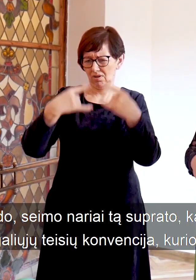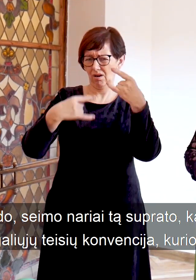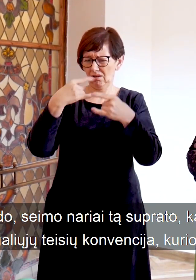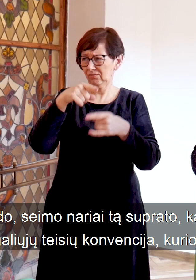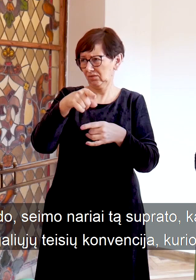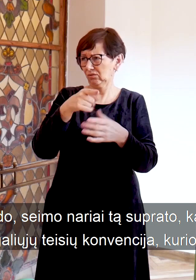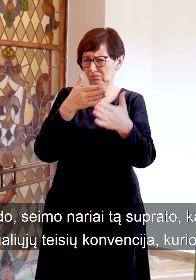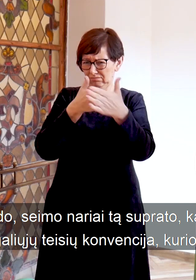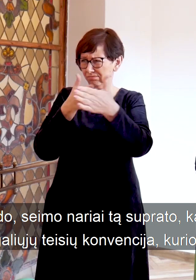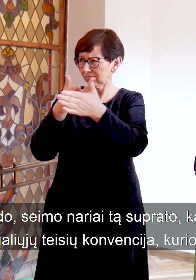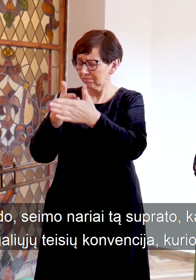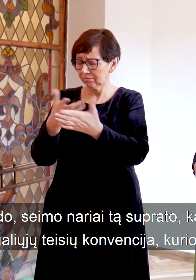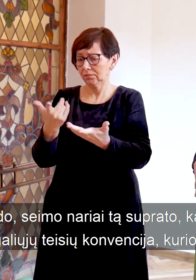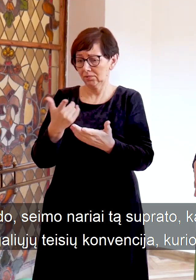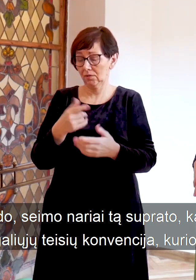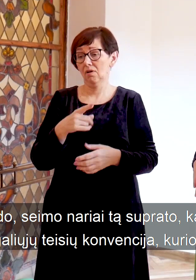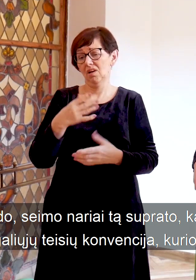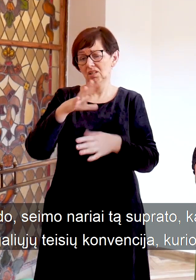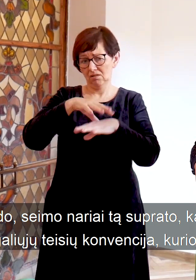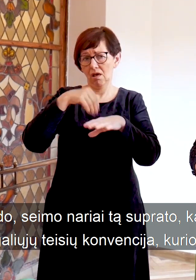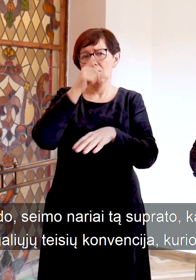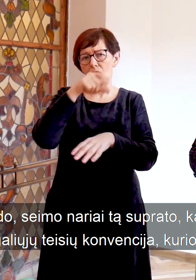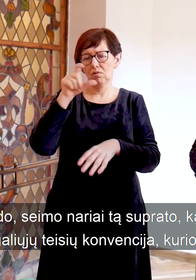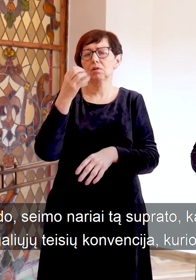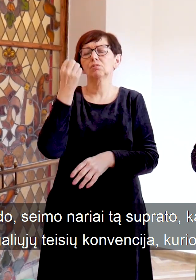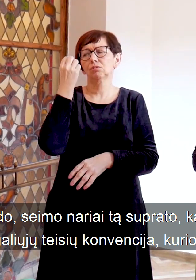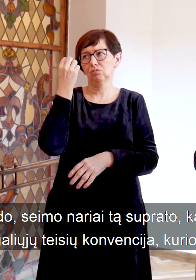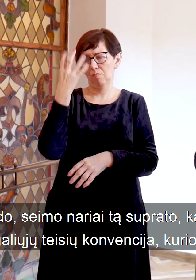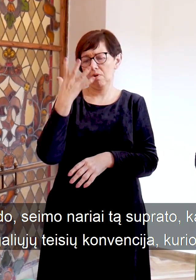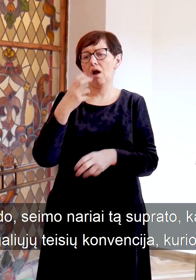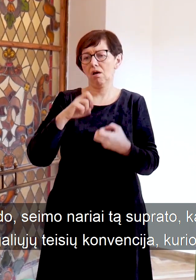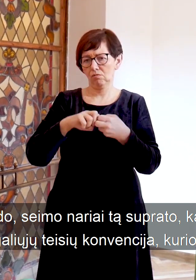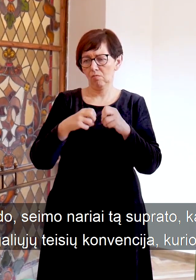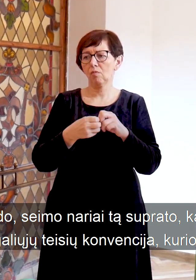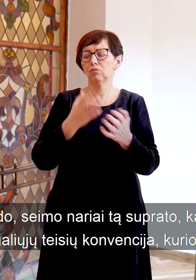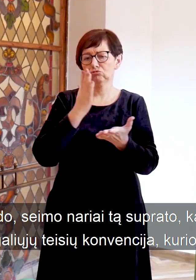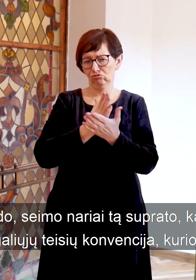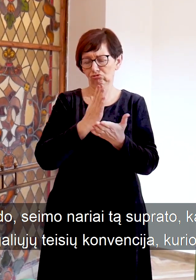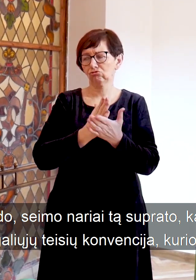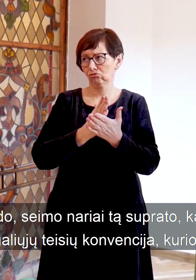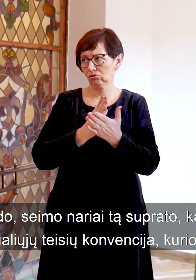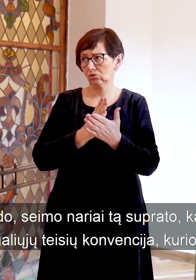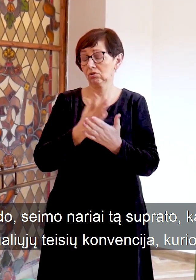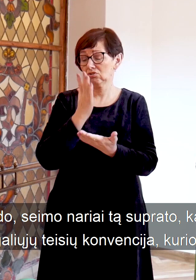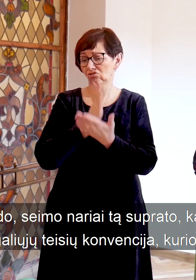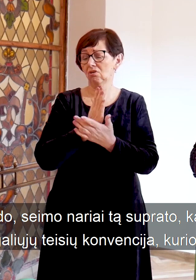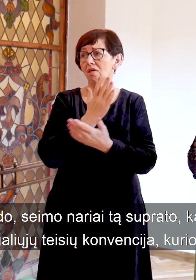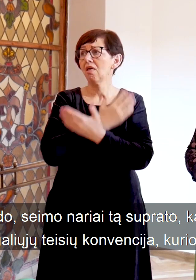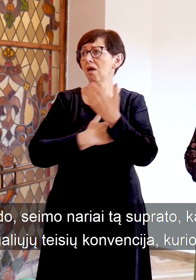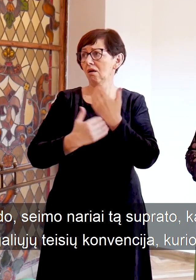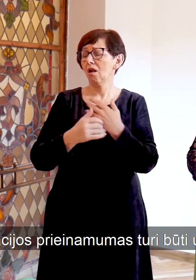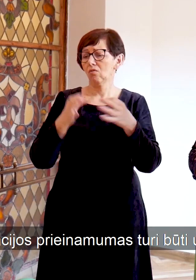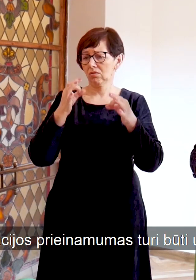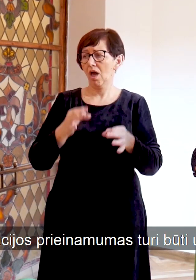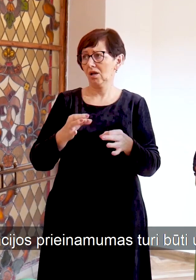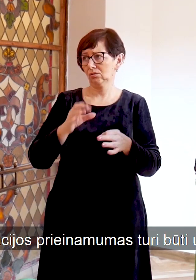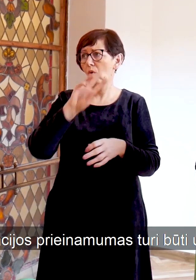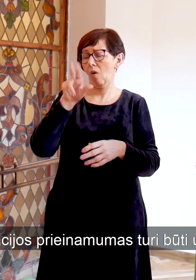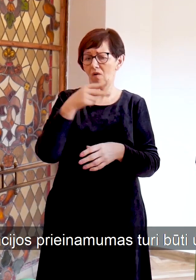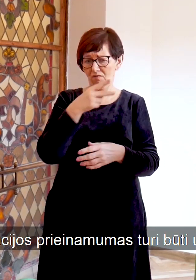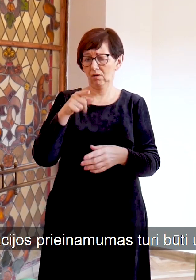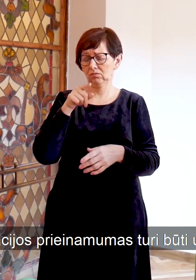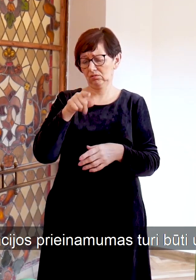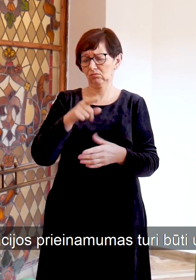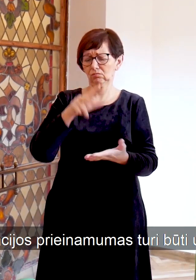tai irgi, man atrodo, Seimo nariai tą suprato, kad vis dėlto yra Jungtinių tautų neįgaliųjų teisų konvencija, kurioje tikrai tvirtinta,